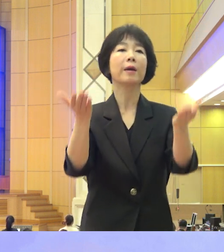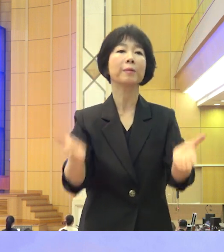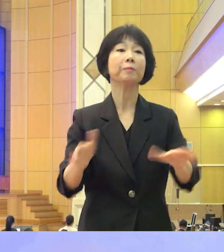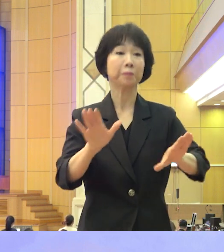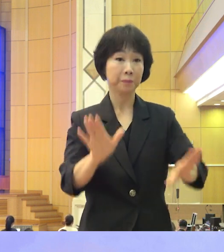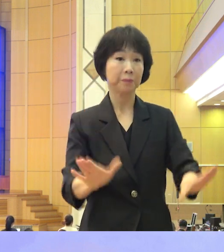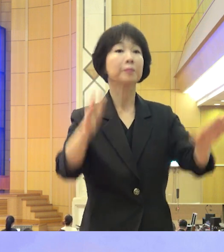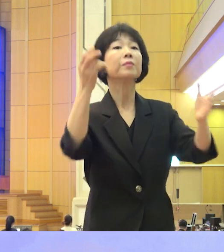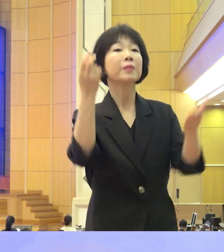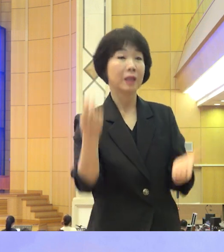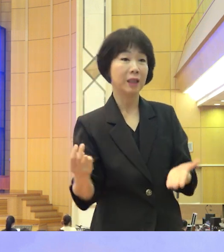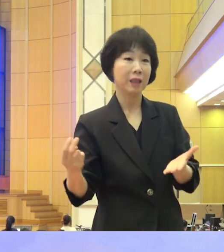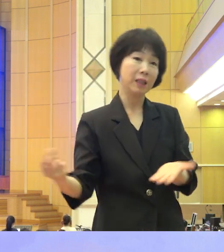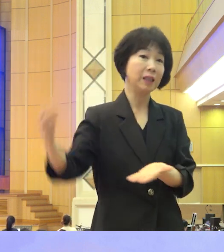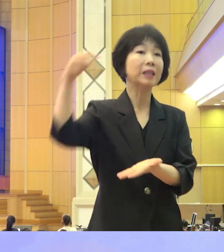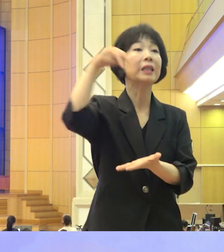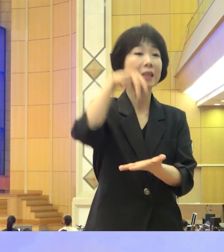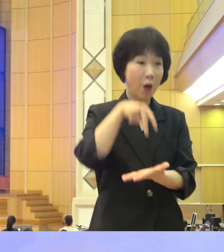내미시네. 일어나